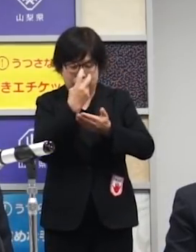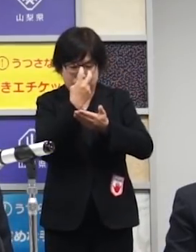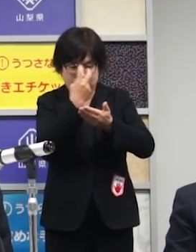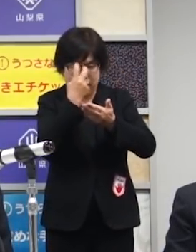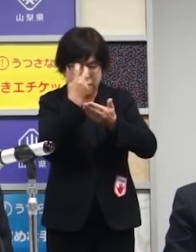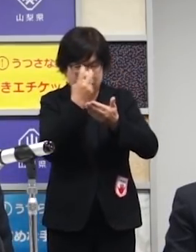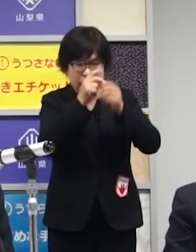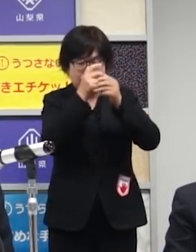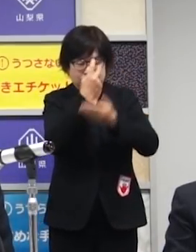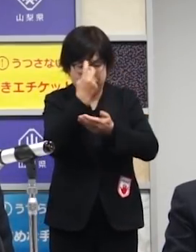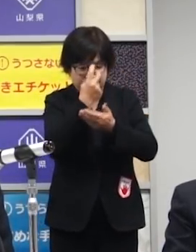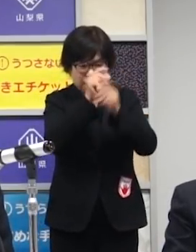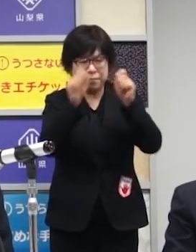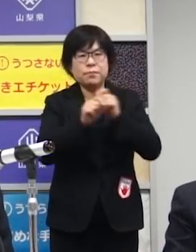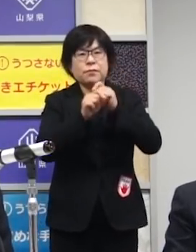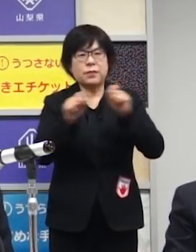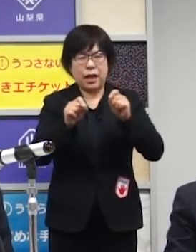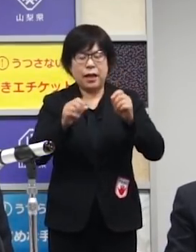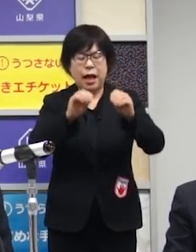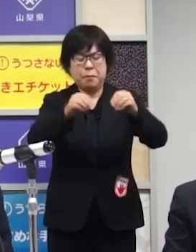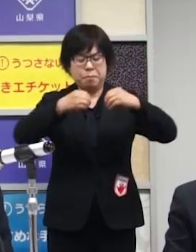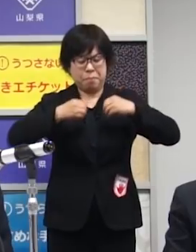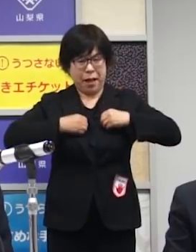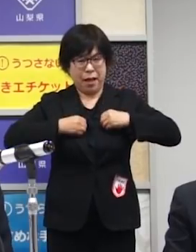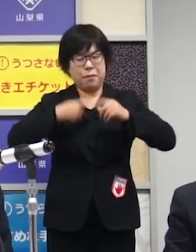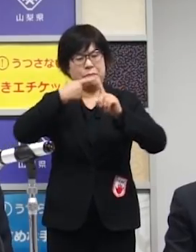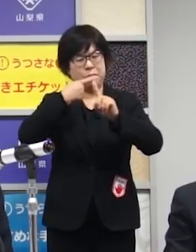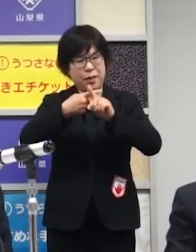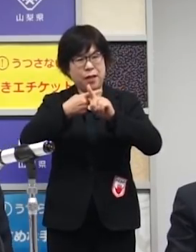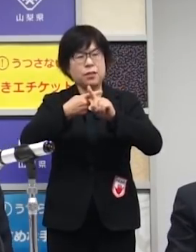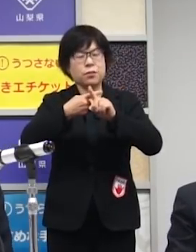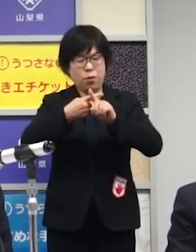検査を実施し陽性の結果が得られたものであります。